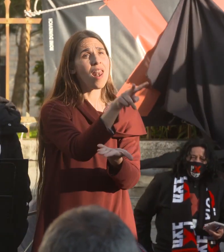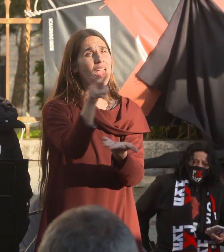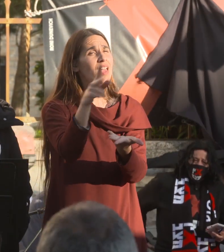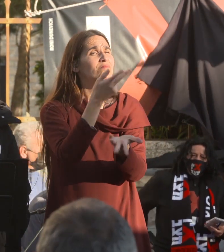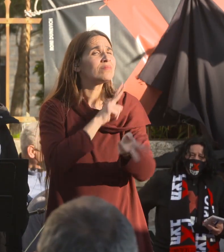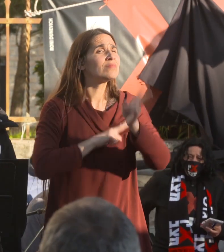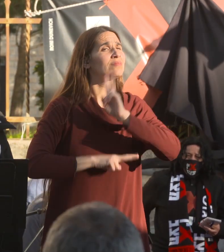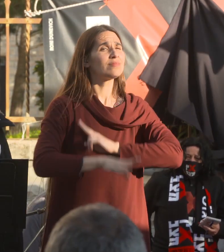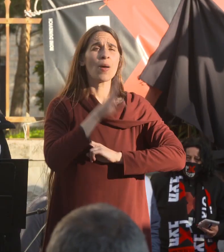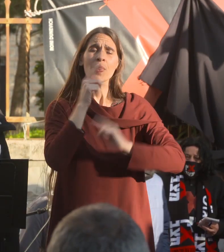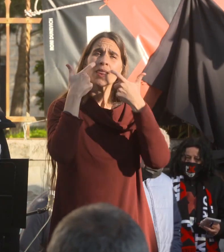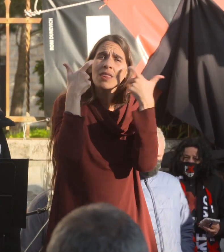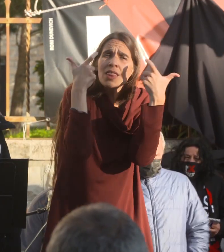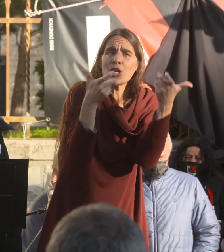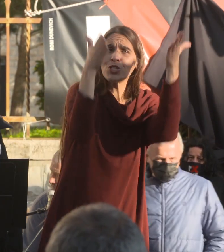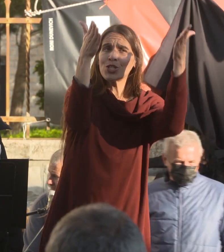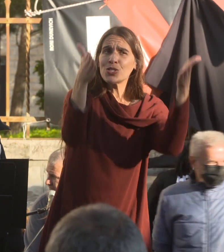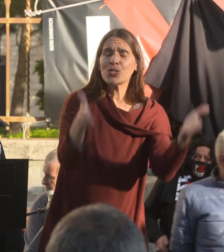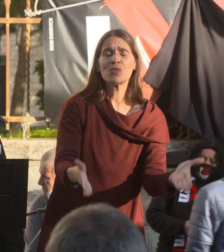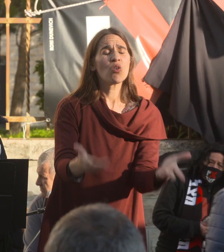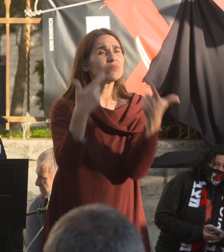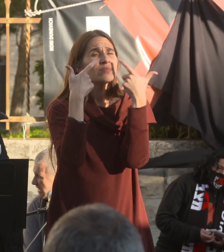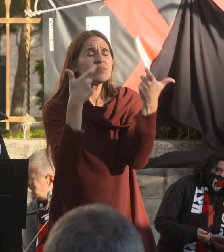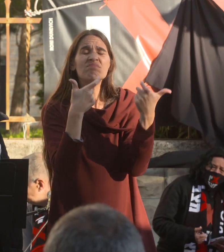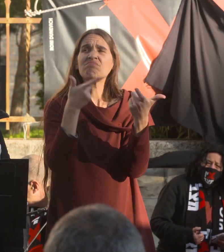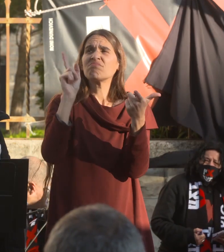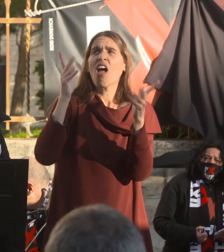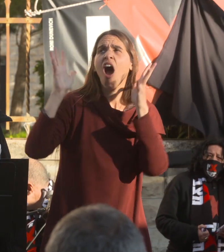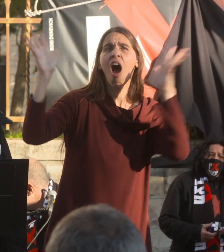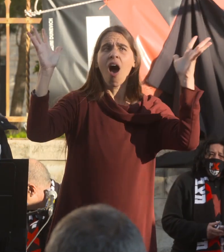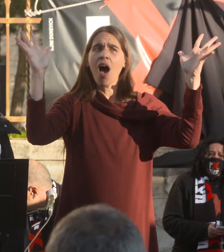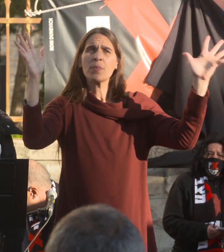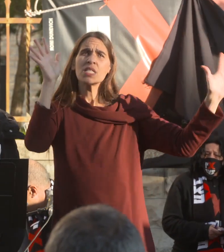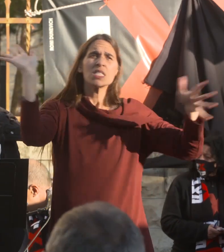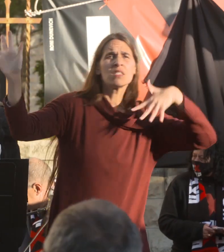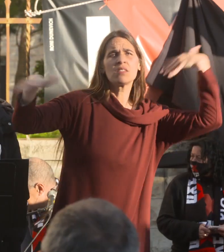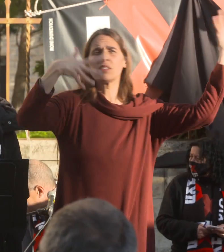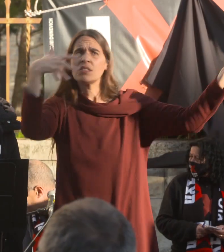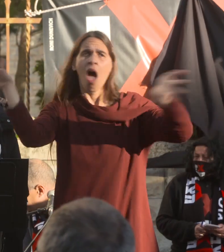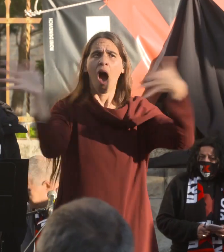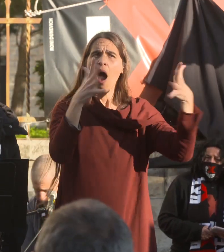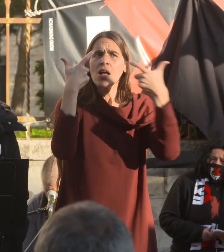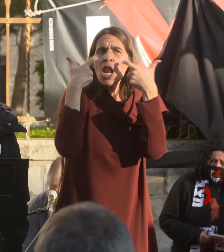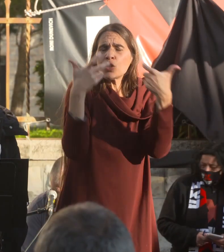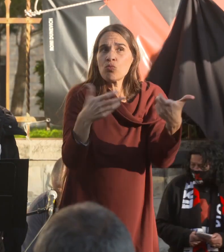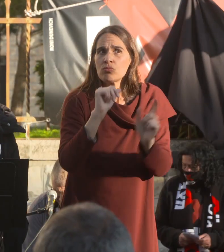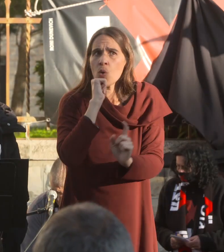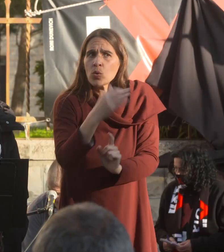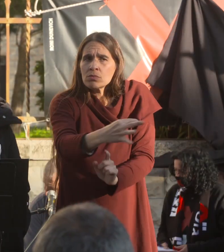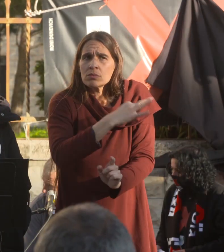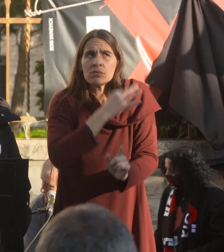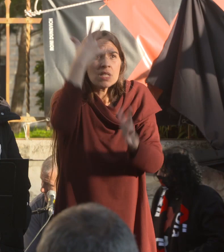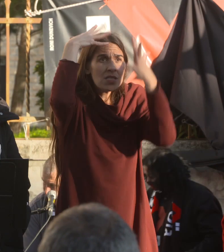מכל צרה, שמור עליהם מרעם ומסערה, שלא תיפול